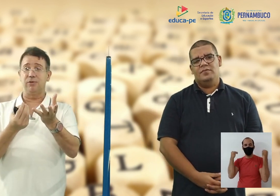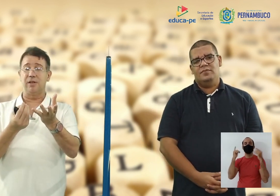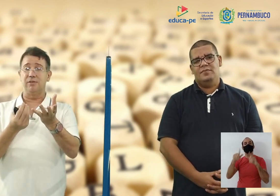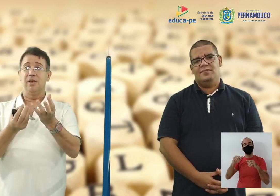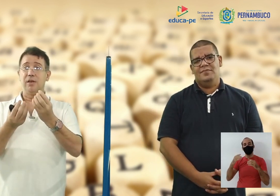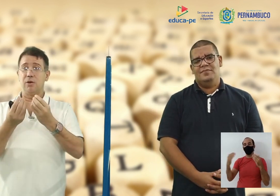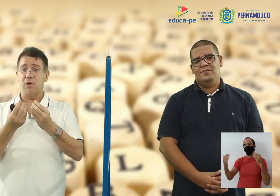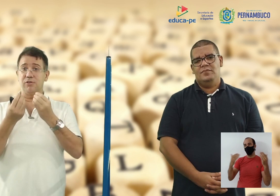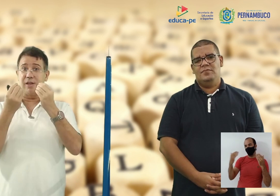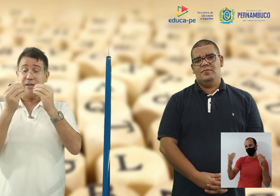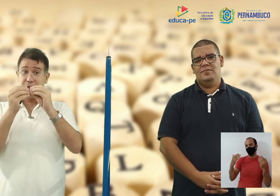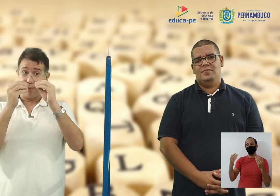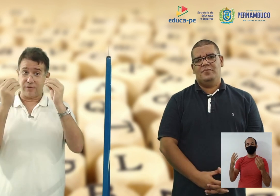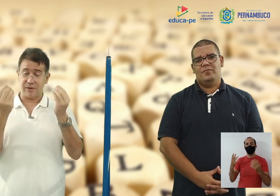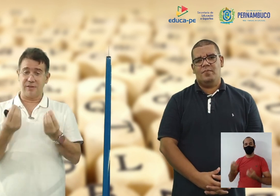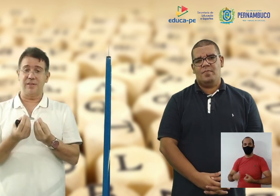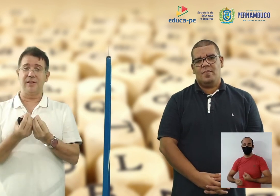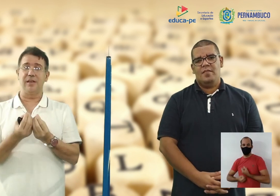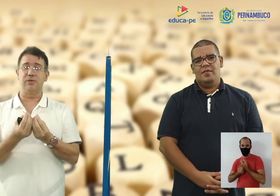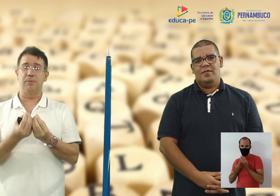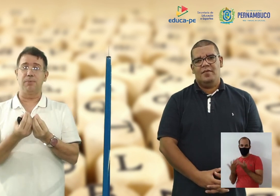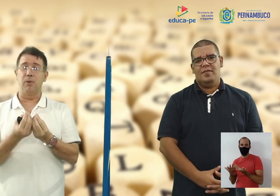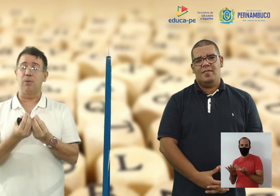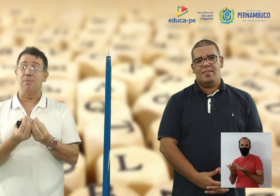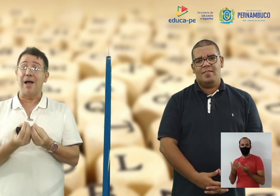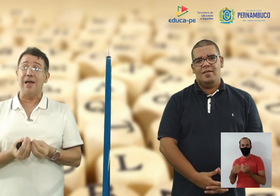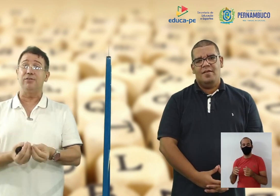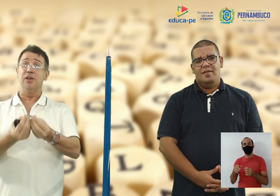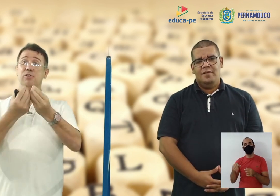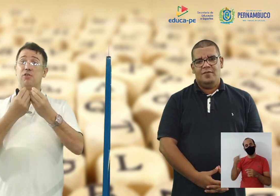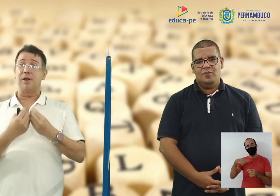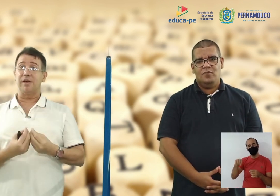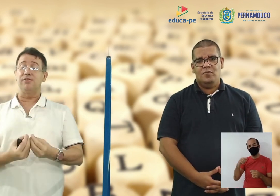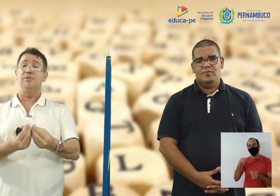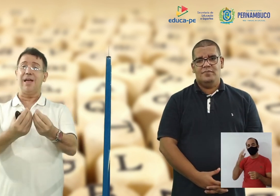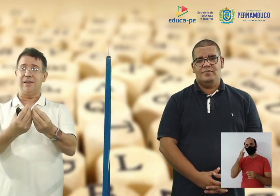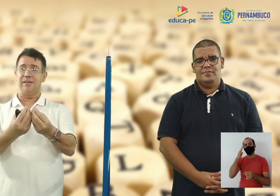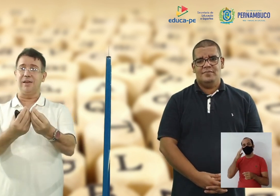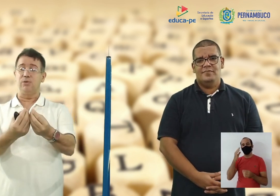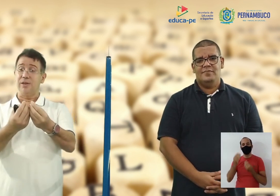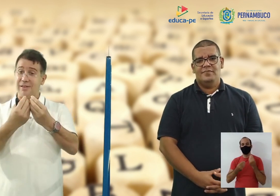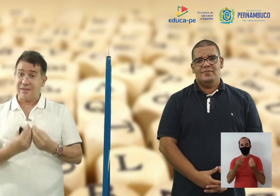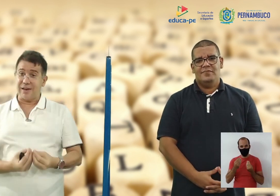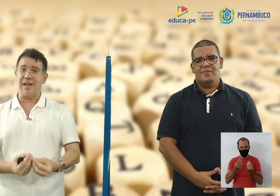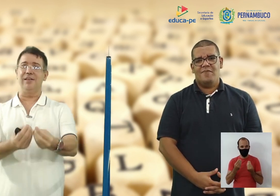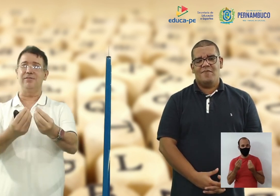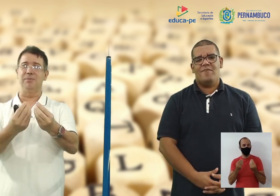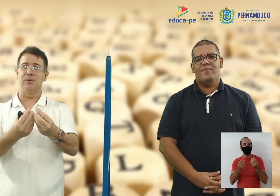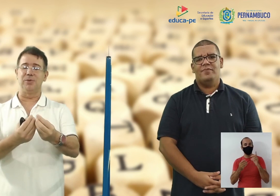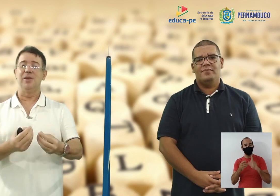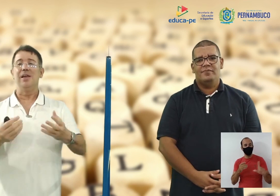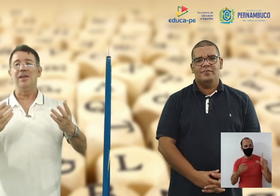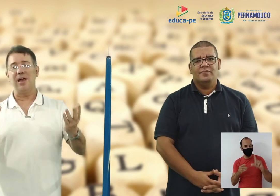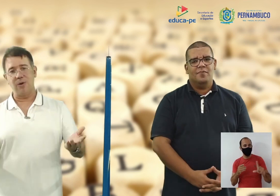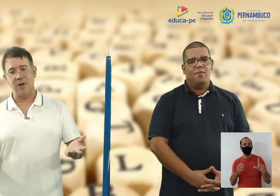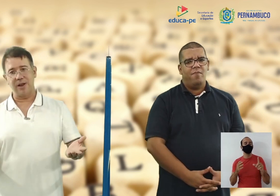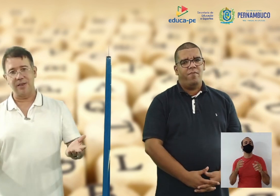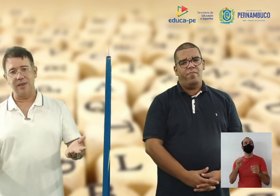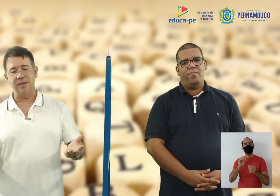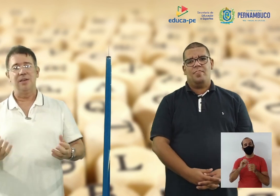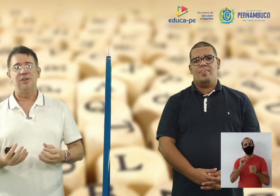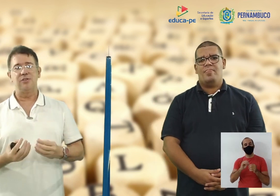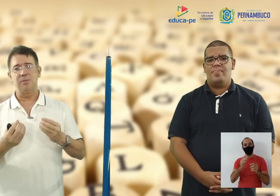prezados estudantes, eu gostaria que vocês entendessem um pouco mais sobre a questão da literatura e entrar nesse mundo. E